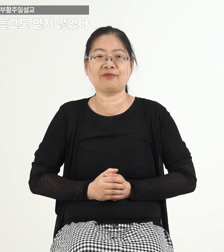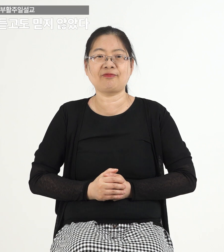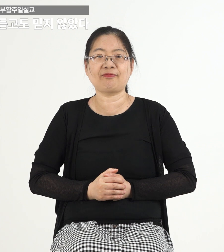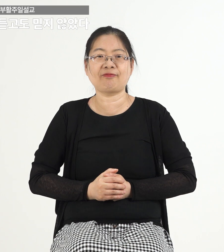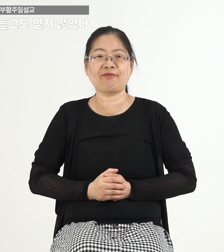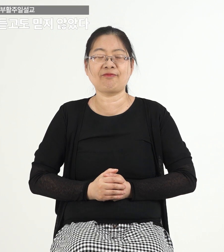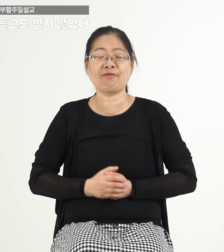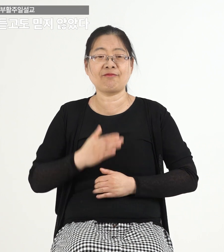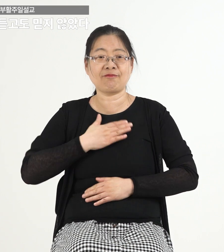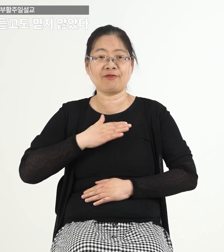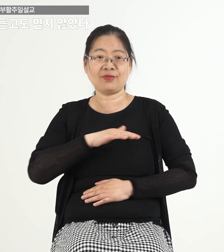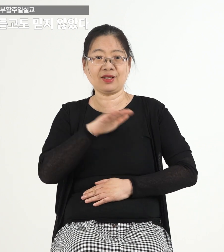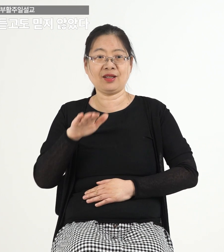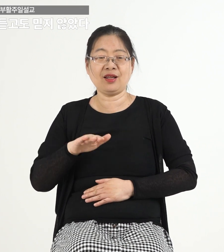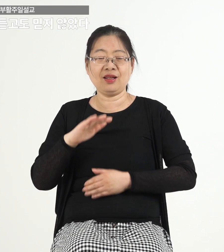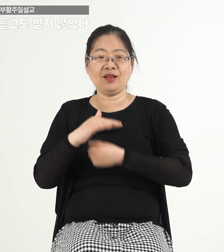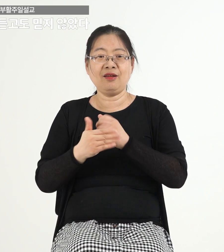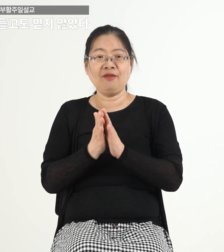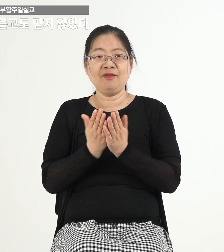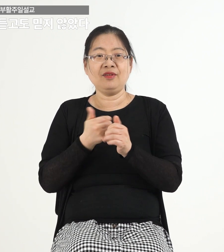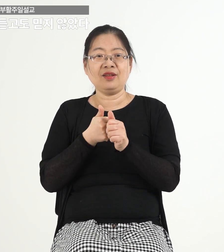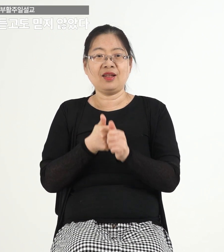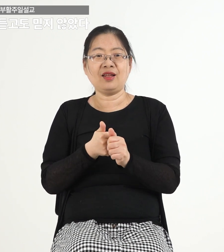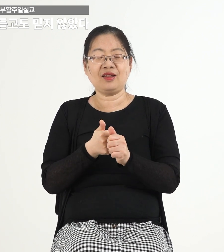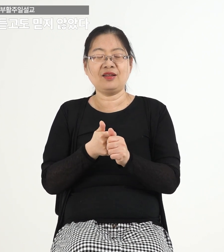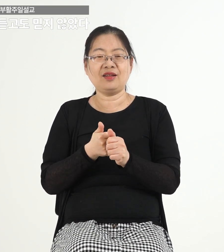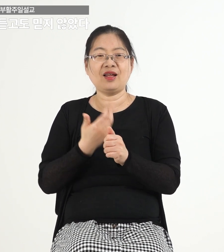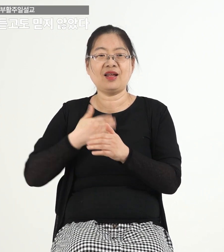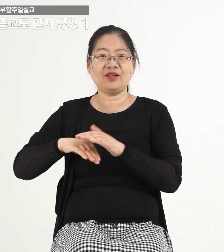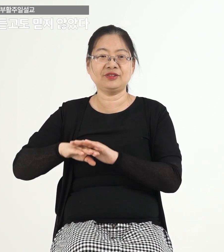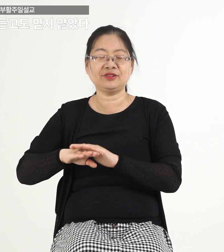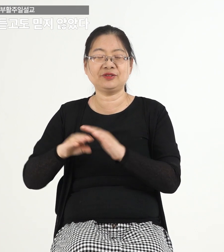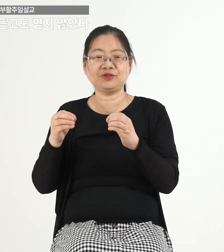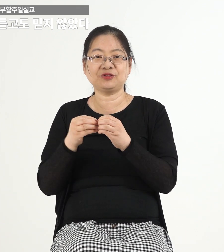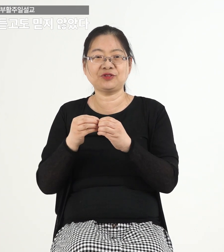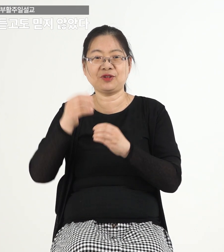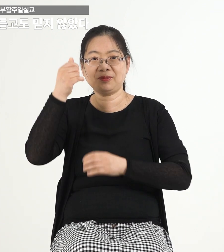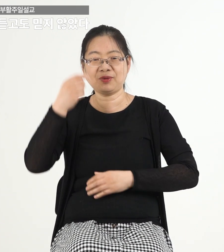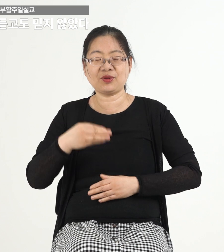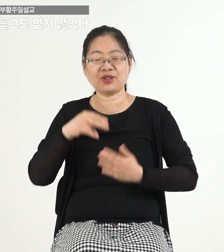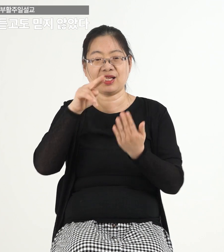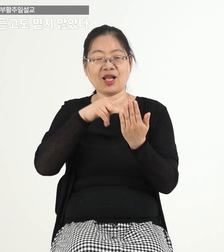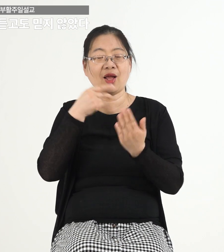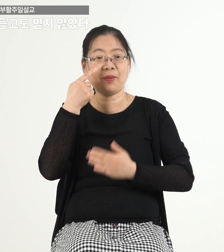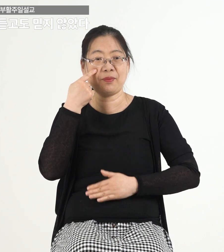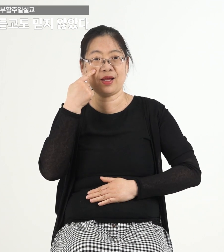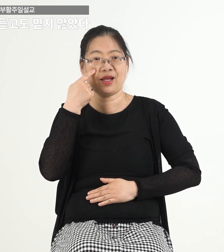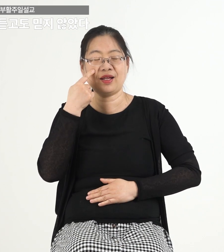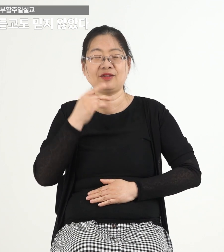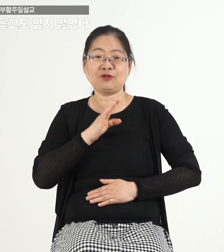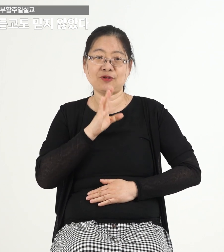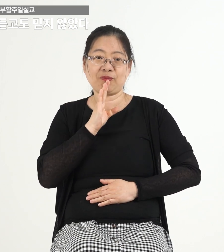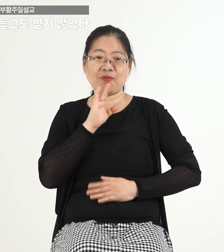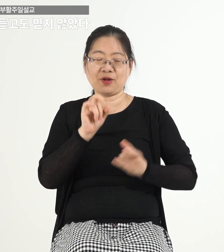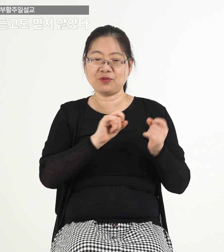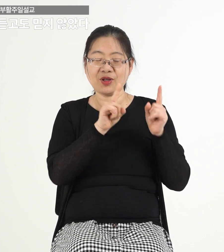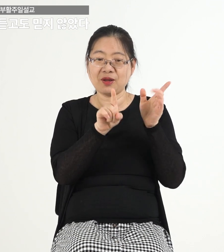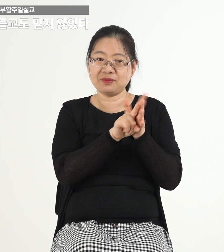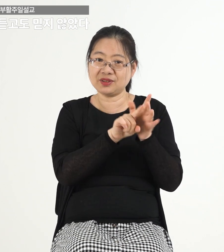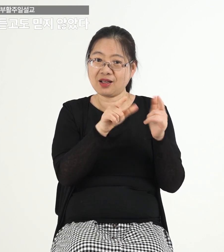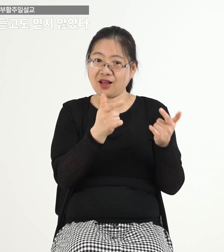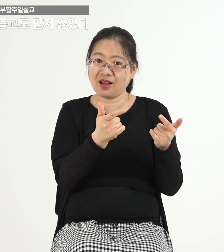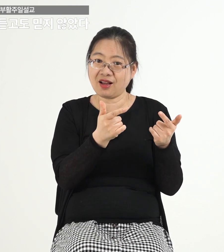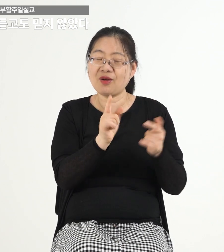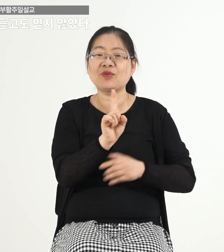자, 그러면 우리가 이제 성경을 따라서 참고 구절을 몇 군데 볼 텐데, 이들이 정말 부활을 안